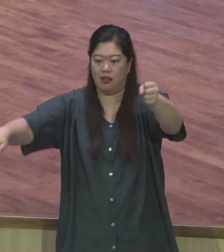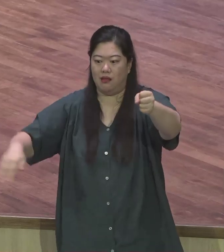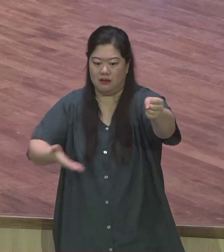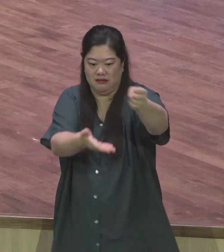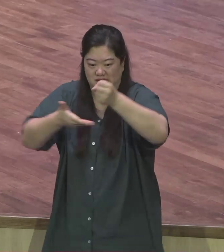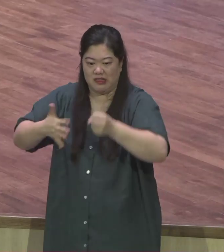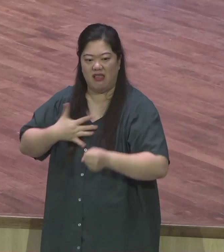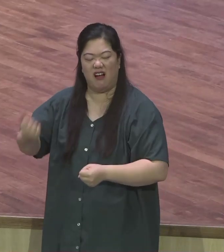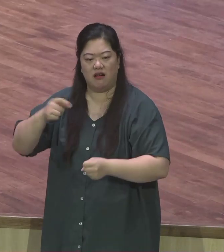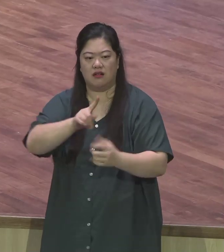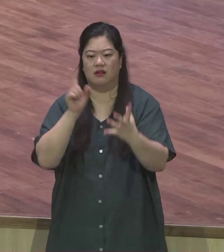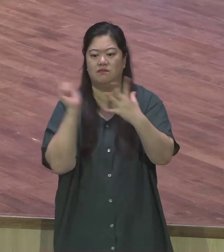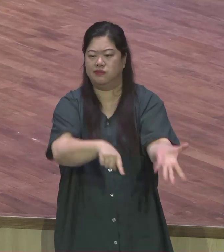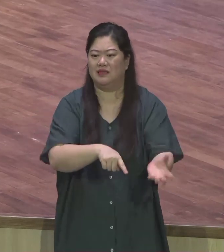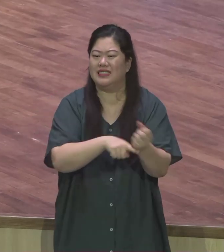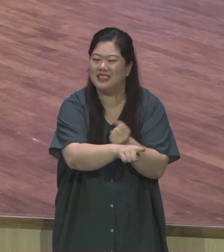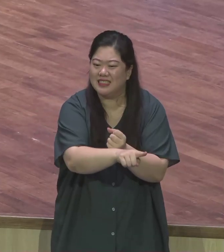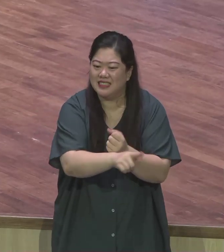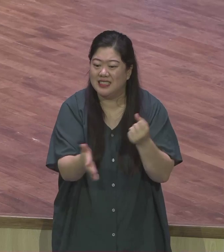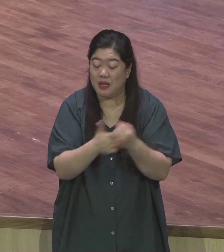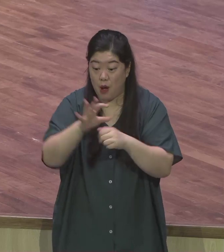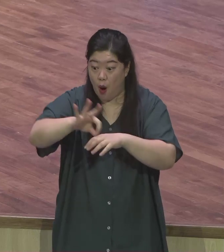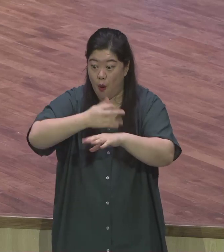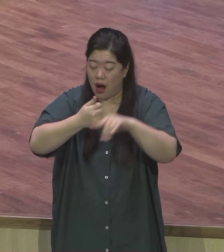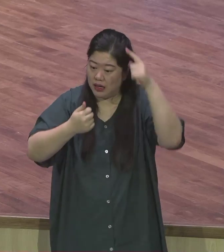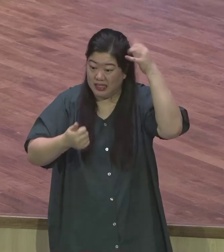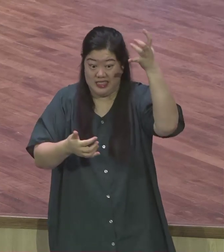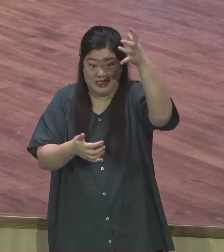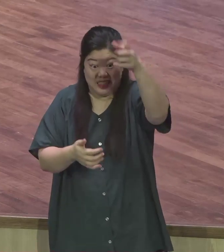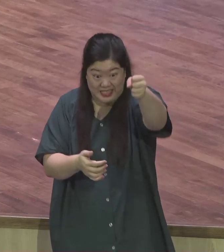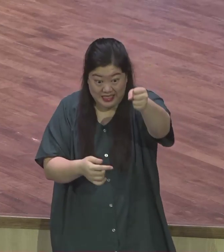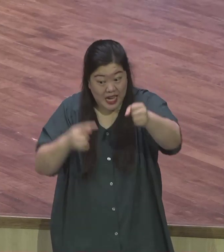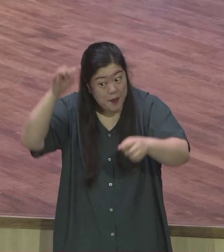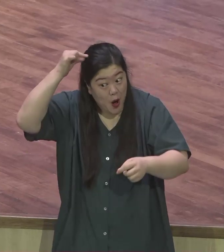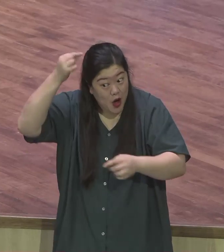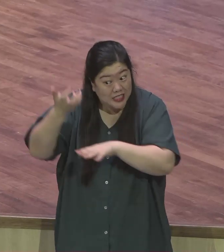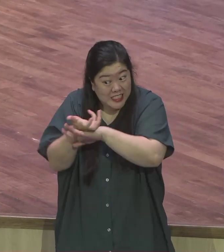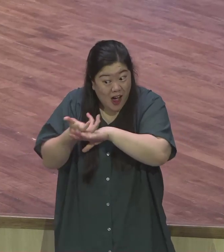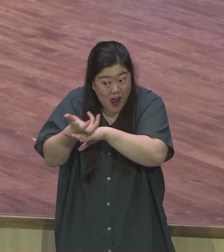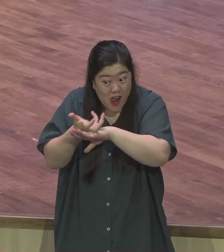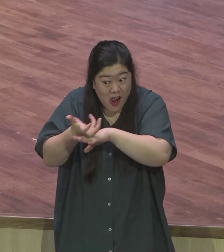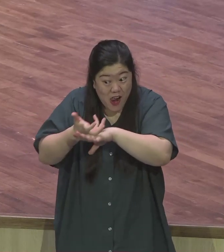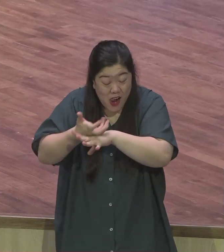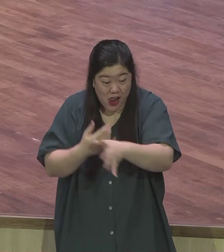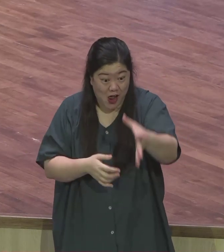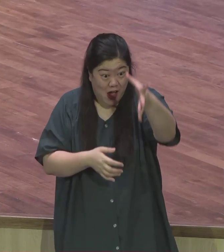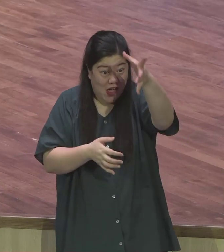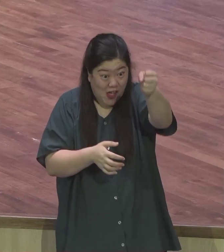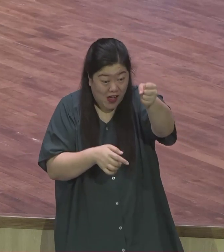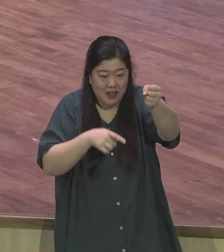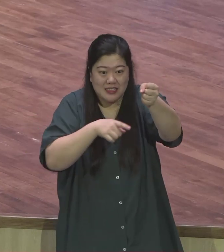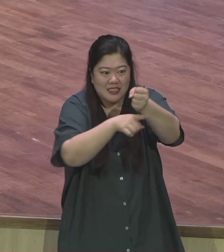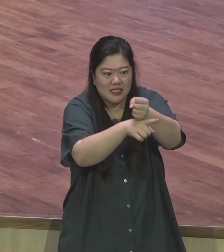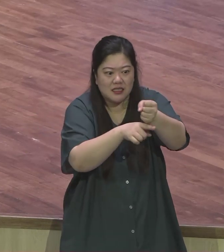자로 구별되게 우리를 불러주신 줄 믿습니다 그러면서 머리털을 자른다라는 것은 죽음을 의미했습니다